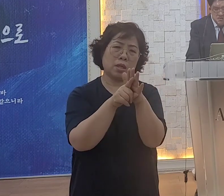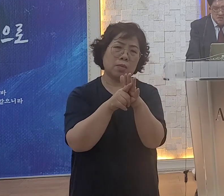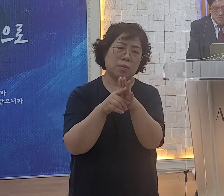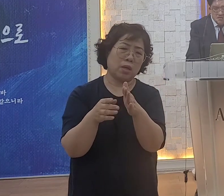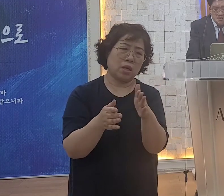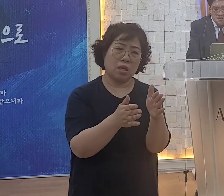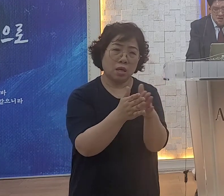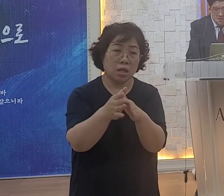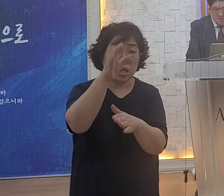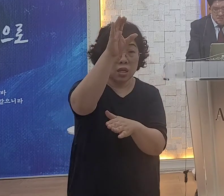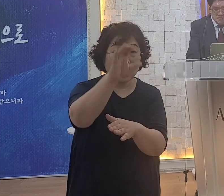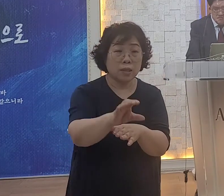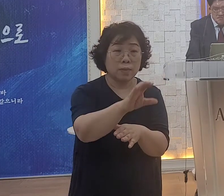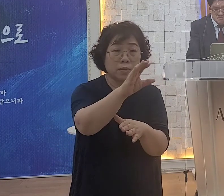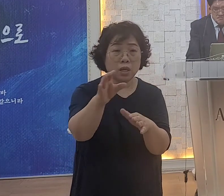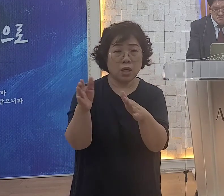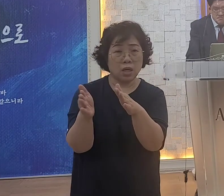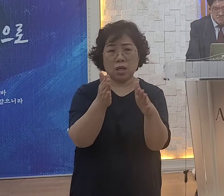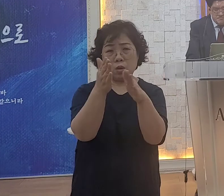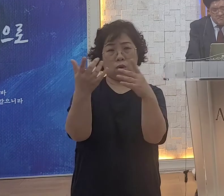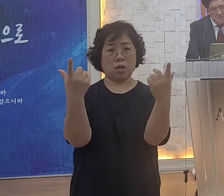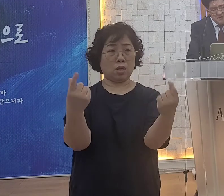길이다. 십자가의 길이다. 라는 것이죠.